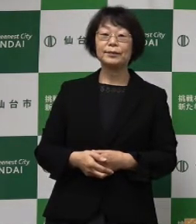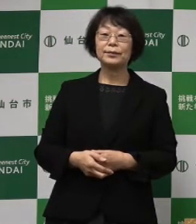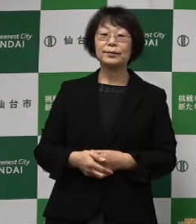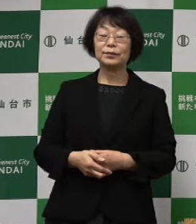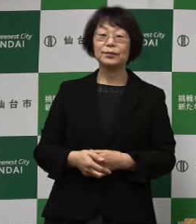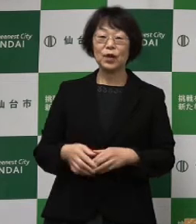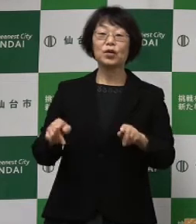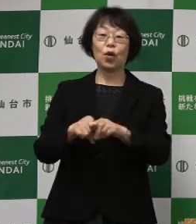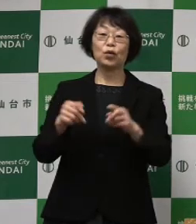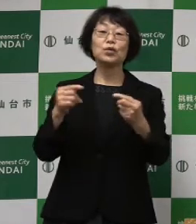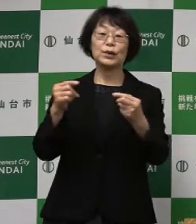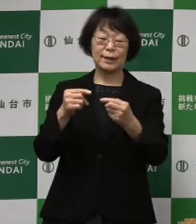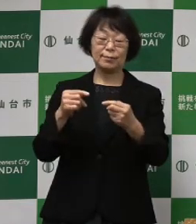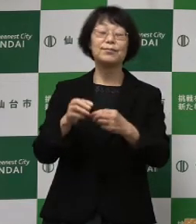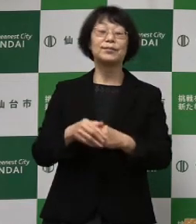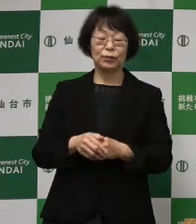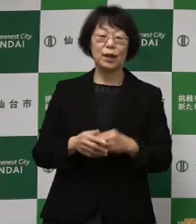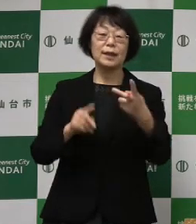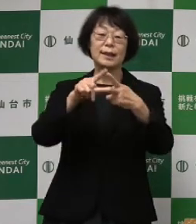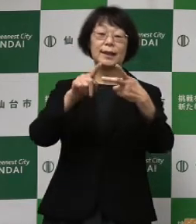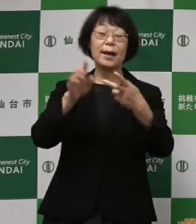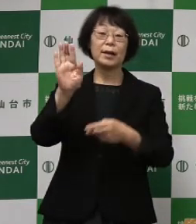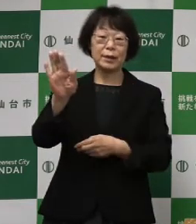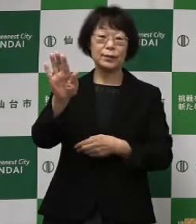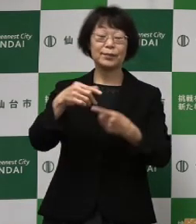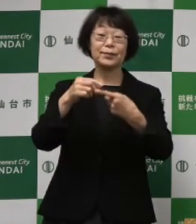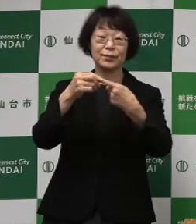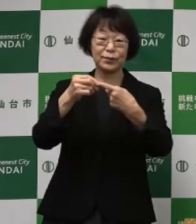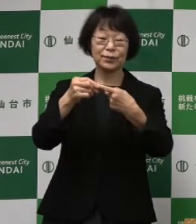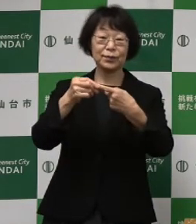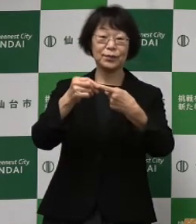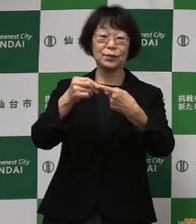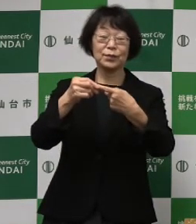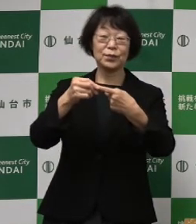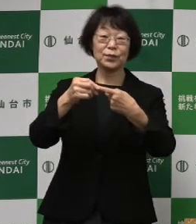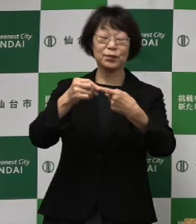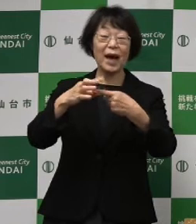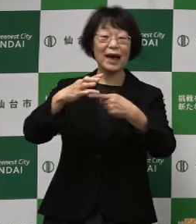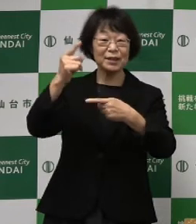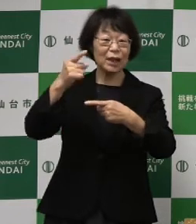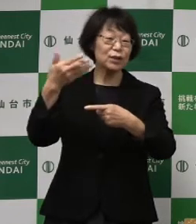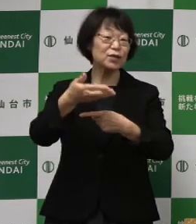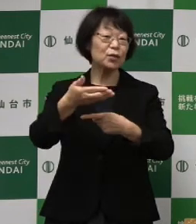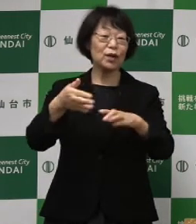共同通信です。はい、すみません、2点あります。まず最初なんですけれども、だいぶ一番冒頭の部分に戻るんですけど、